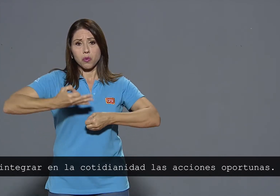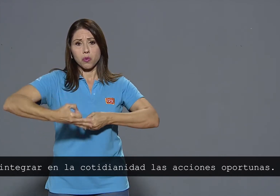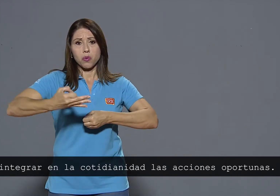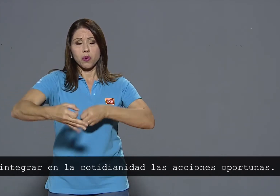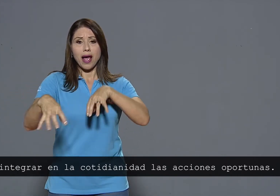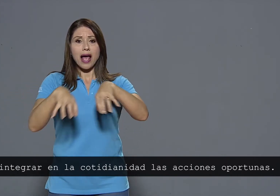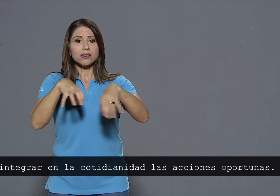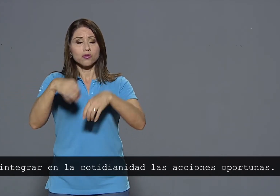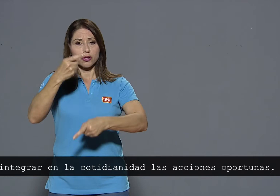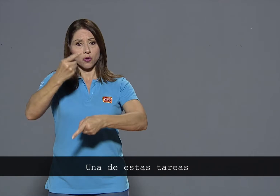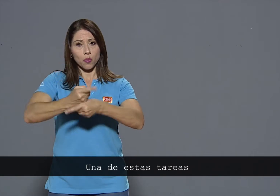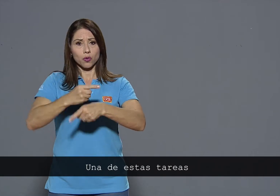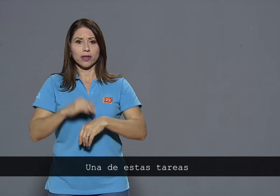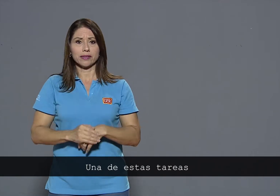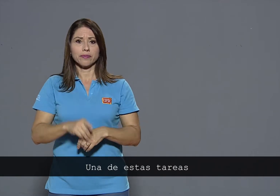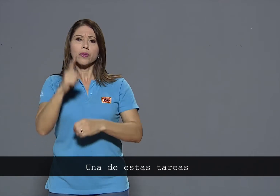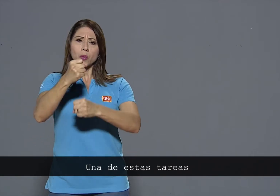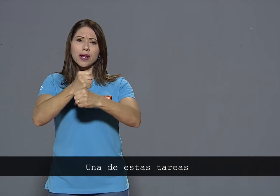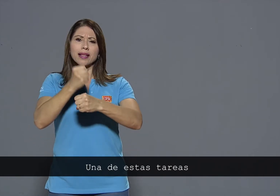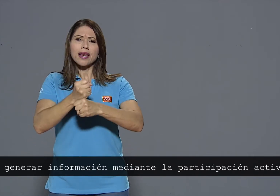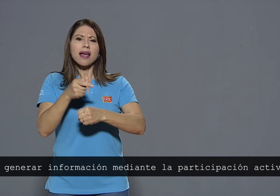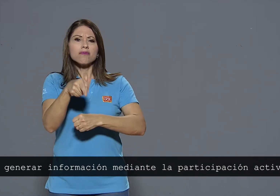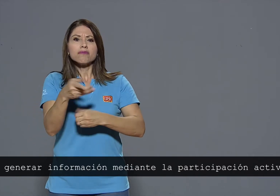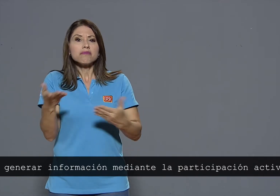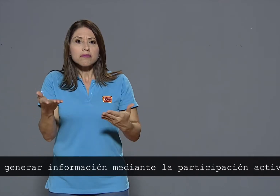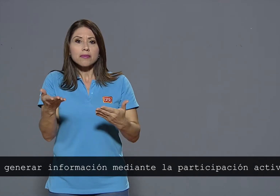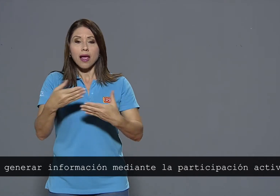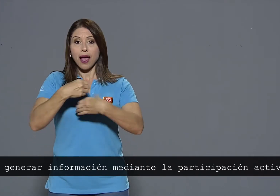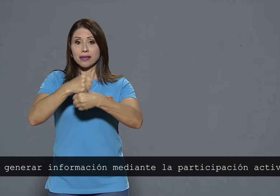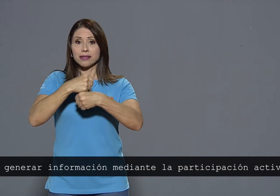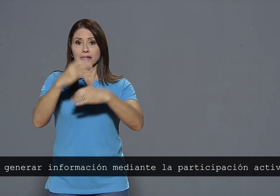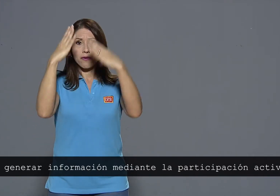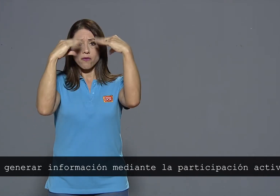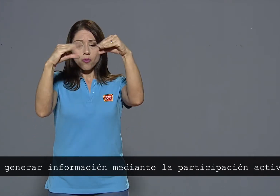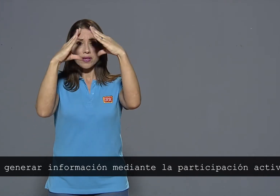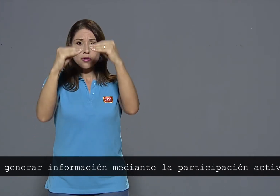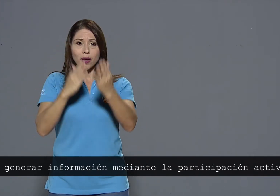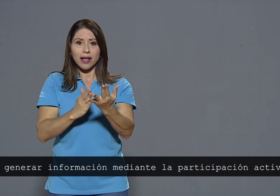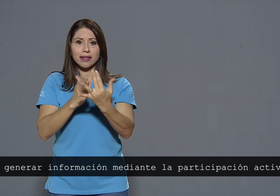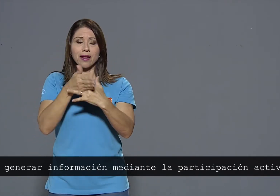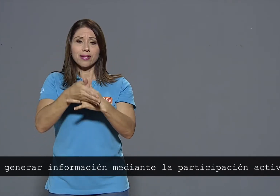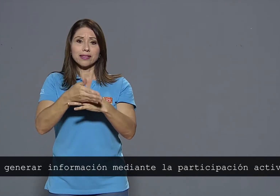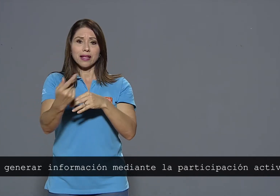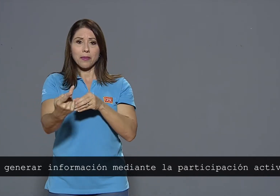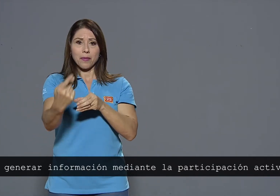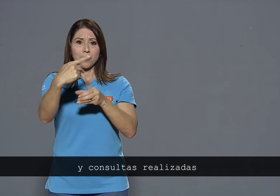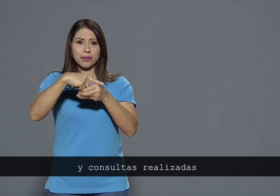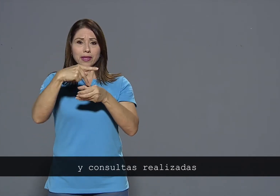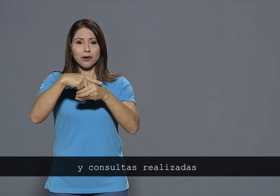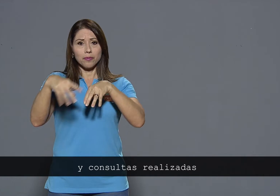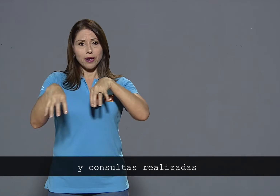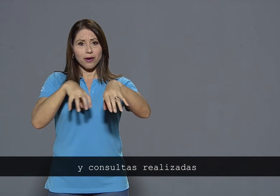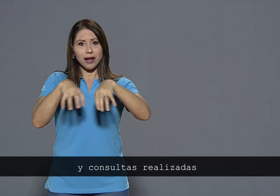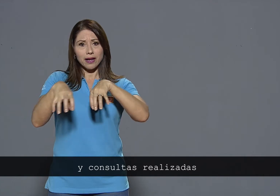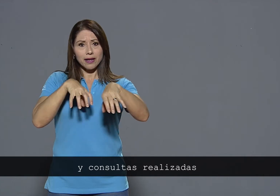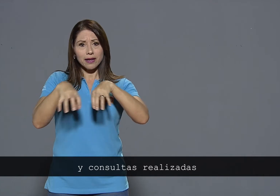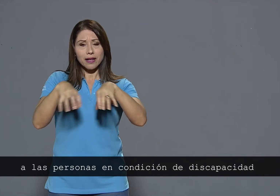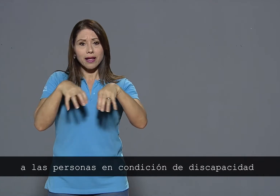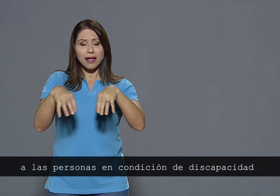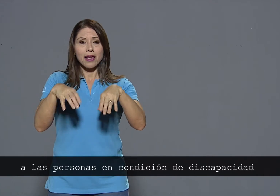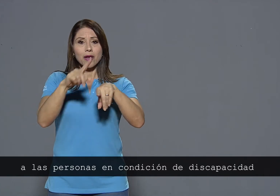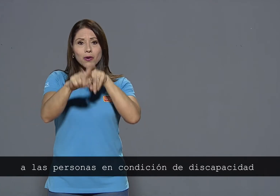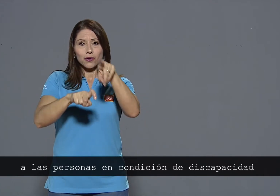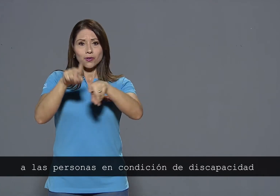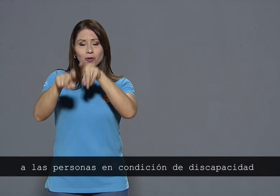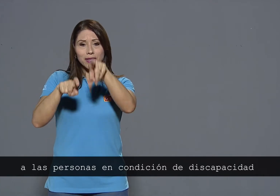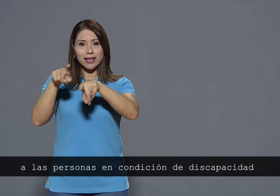oportunas. Una de estas tareas es generar información mediante la participación activa y consultas realizadas a